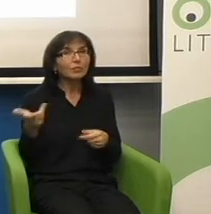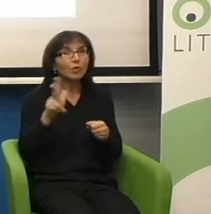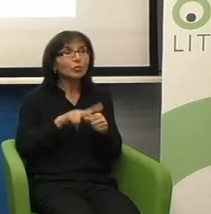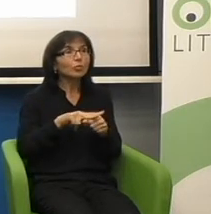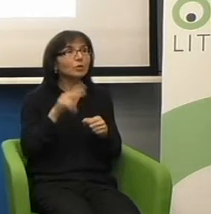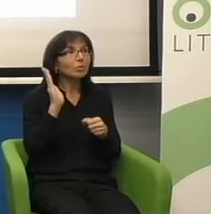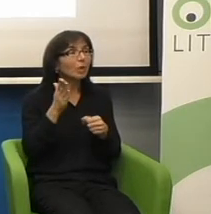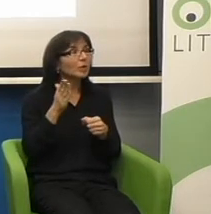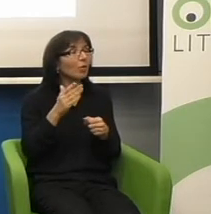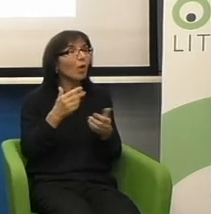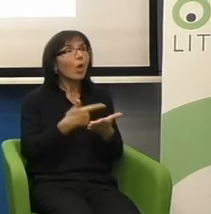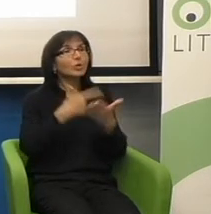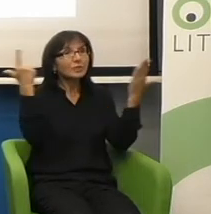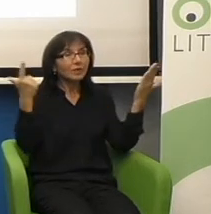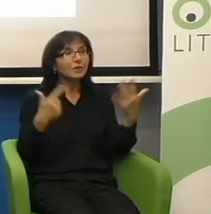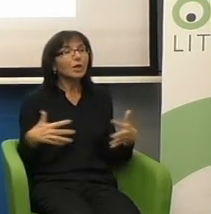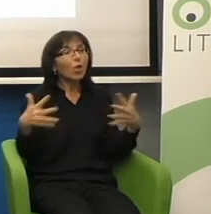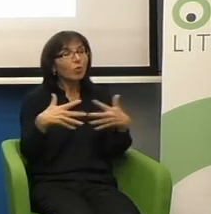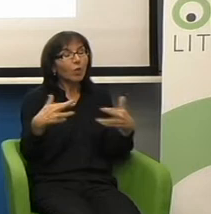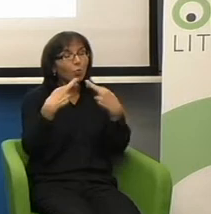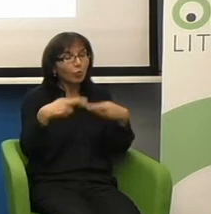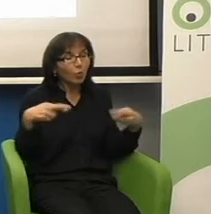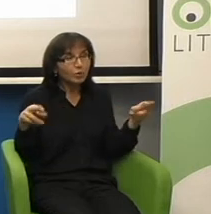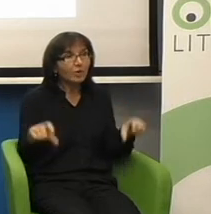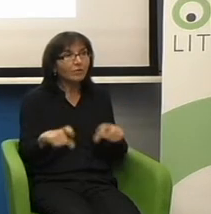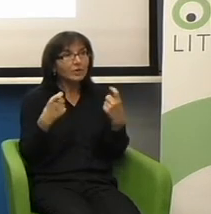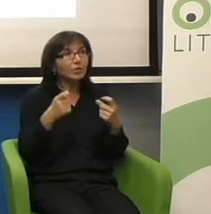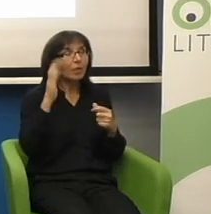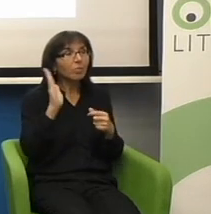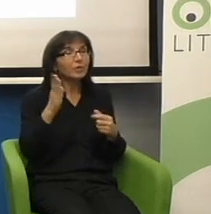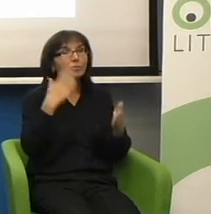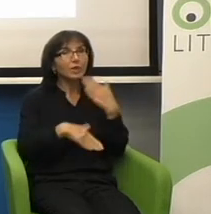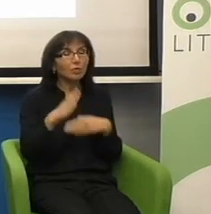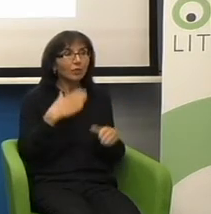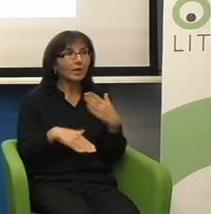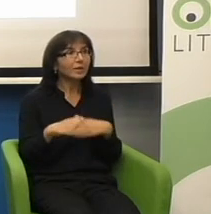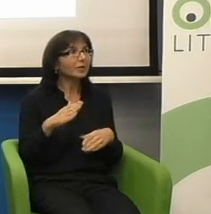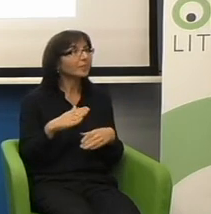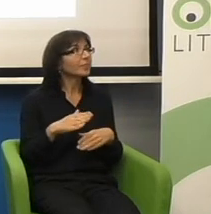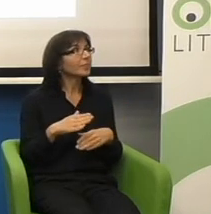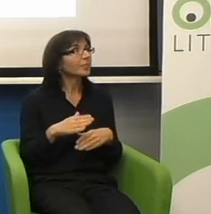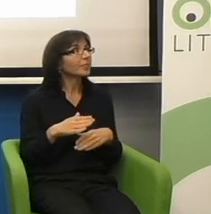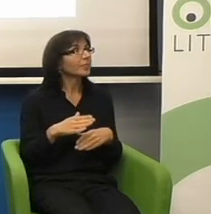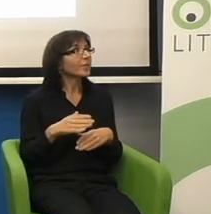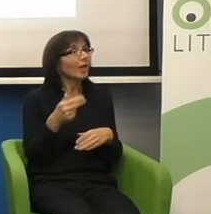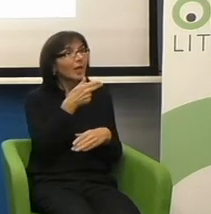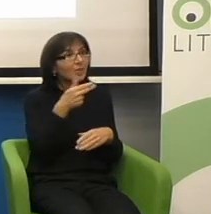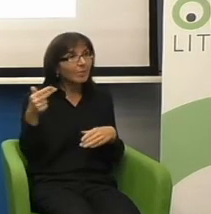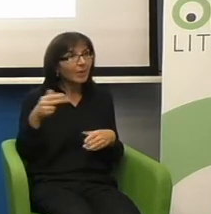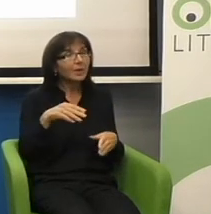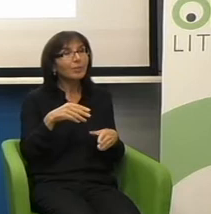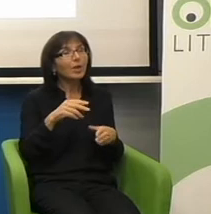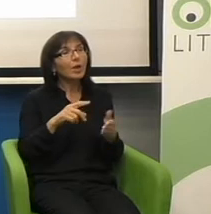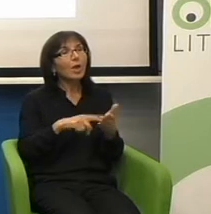będą przez te dwa dni towarzyszyli różnym wydarzeniom, będą zadowoleni. Tematem przewodnim